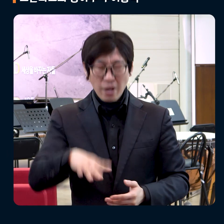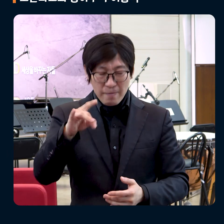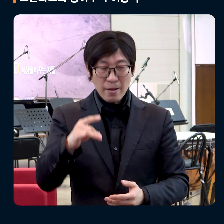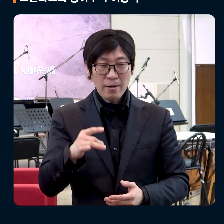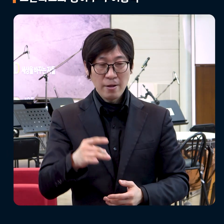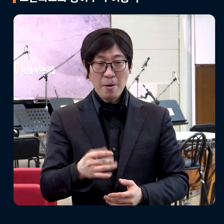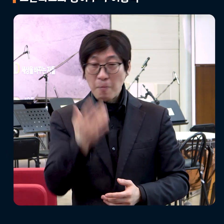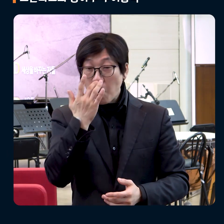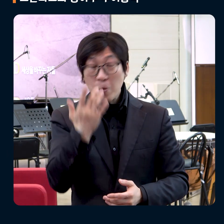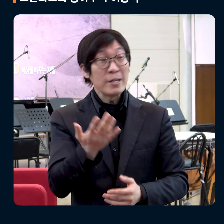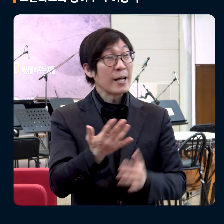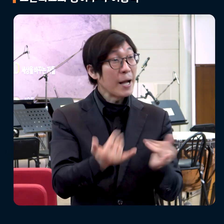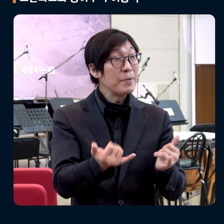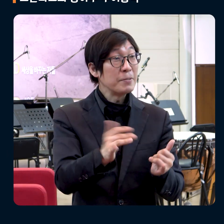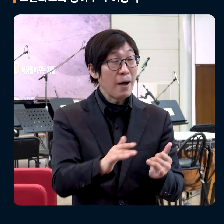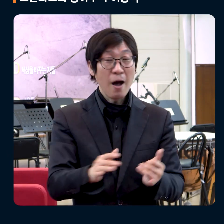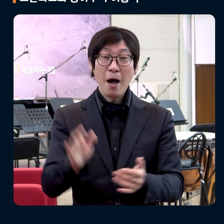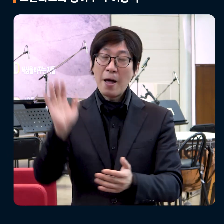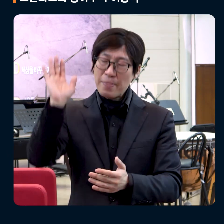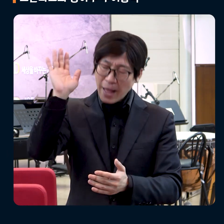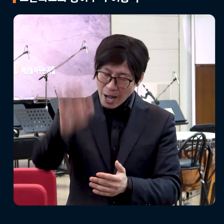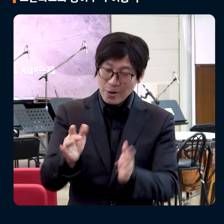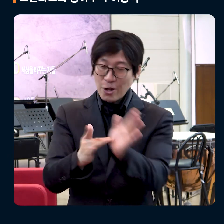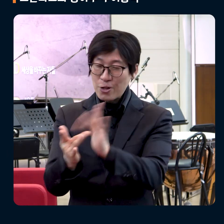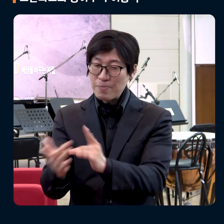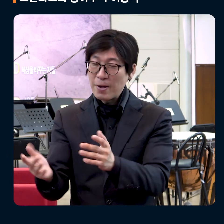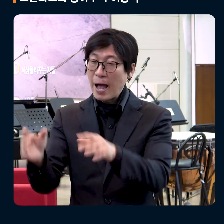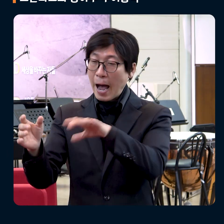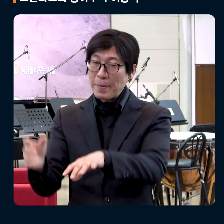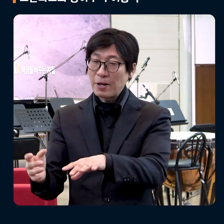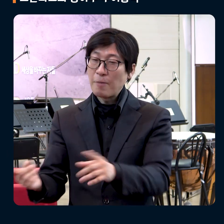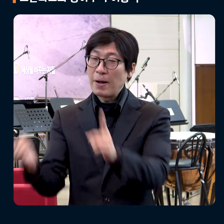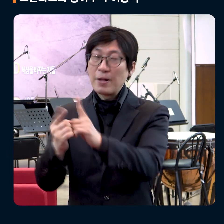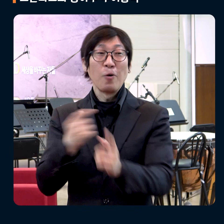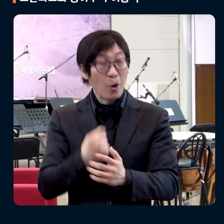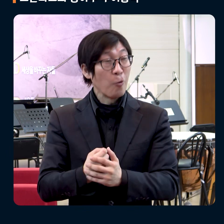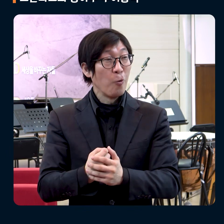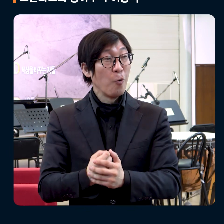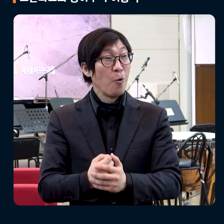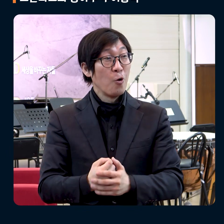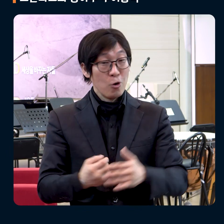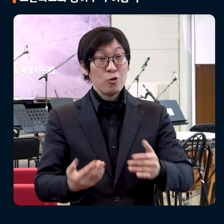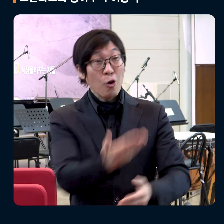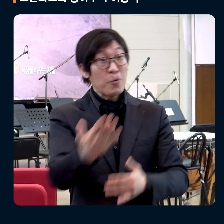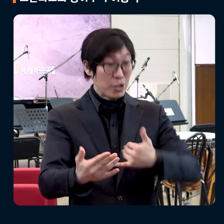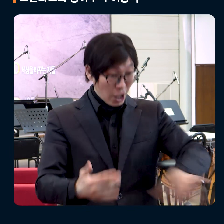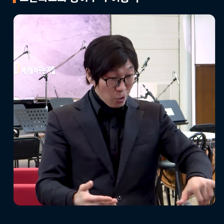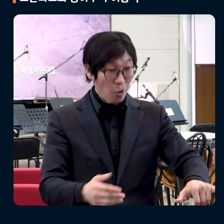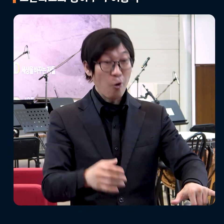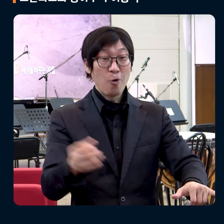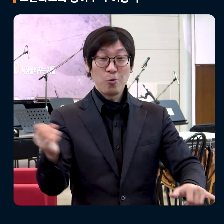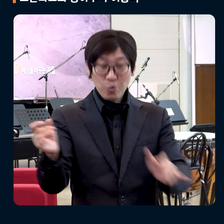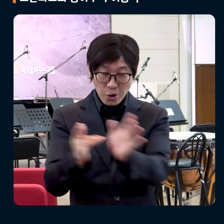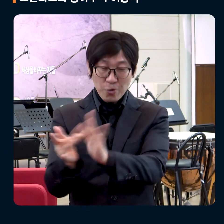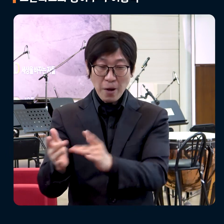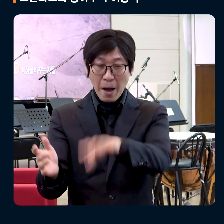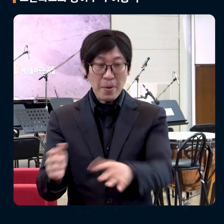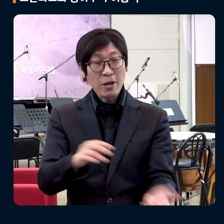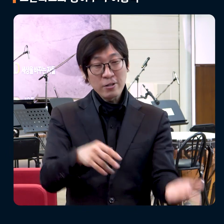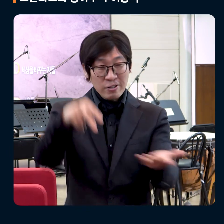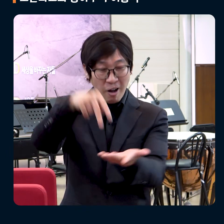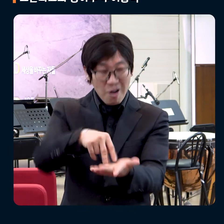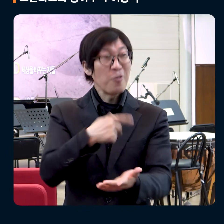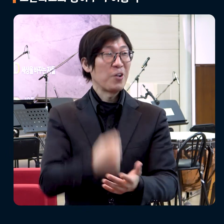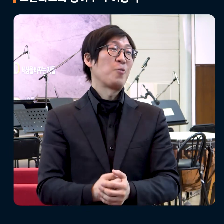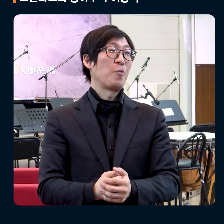못 나서는 사람인데 언젠가는 예수님 앞에 서고 싶으니까, 우리 자녀들도 그렇게 되기 원하니까, 아멘, 우리 성도들도 그렇게